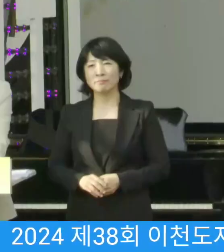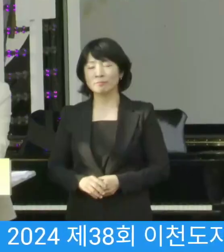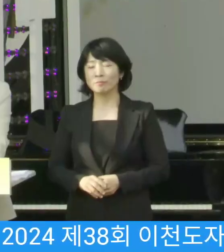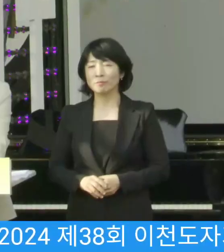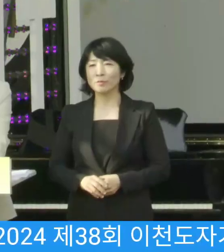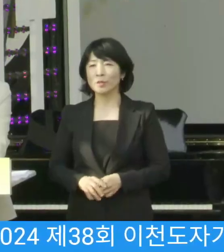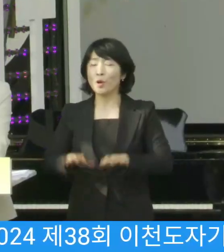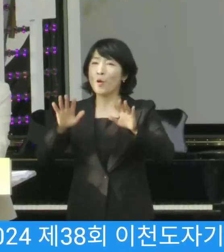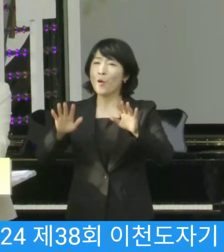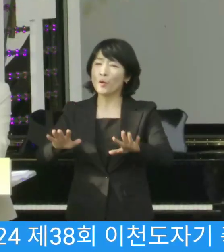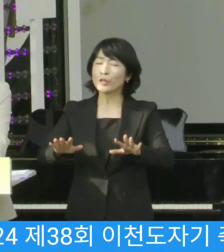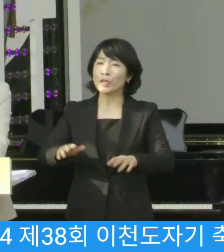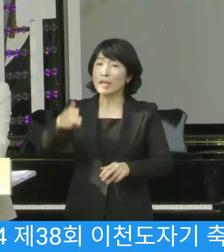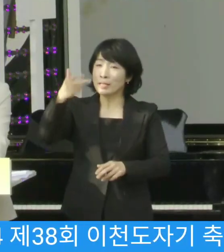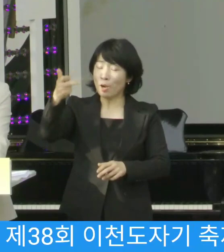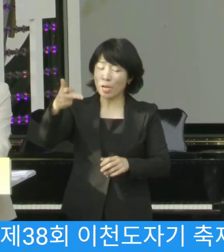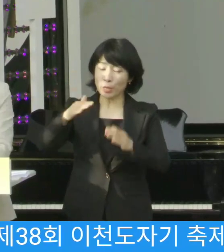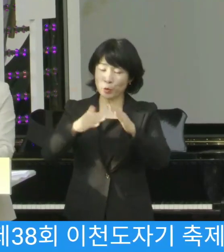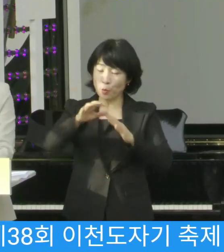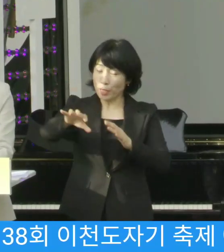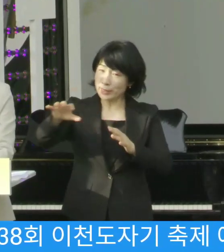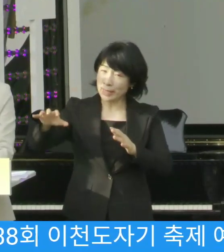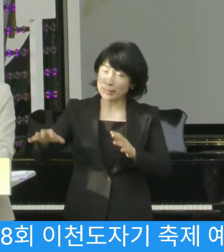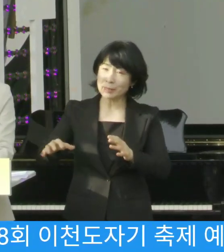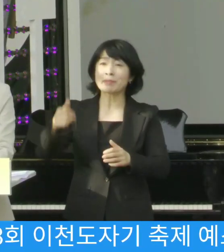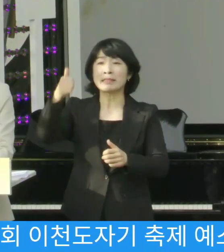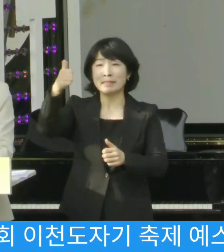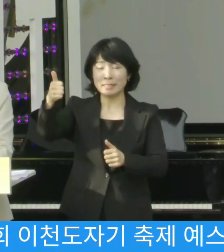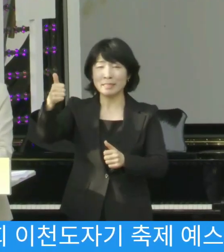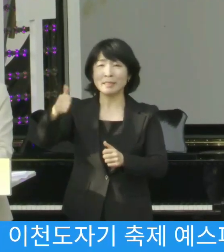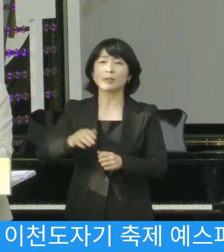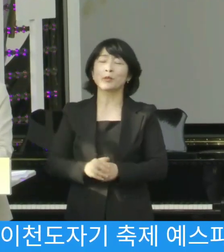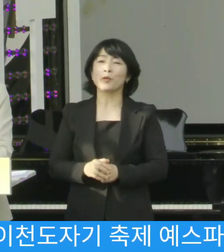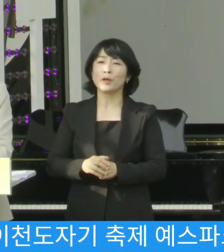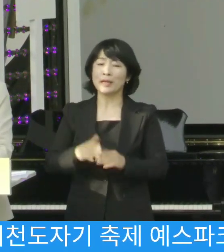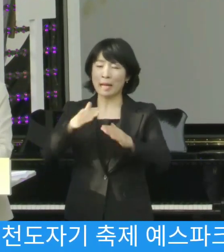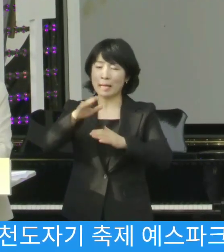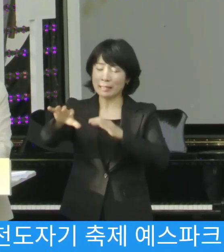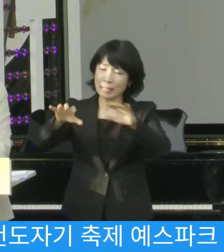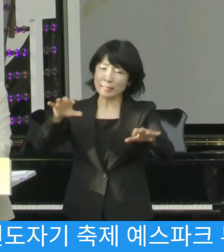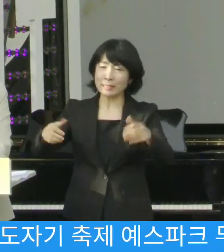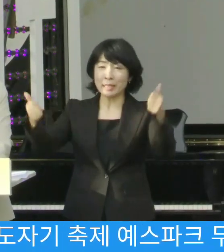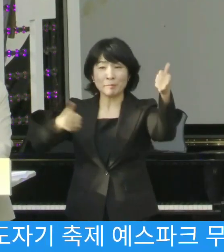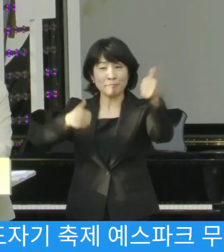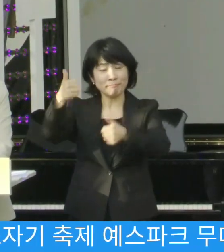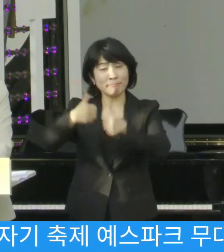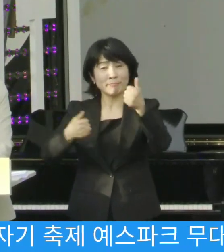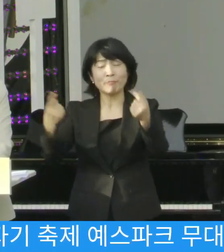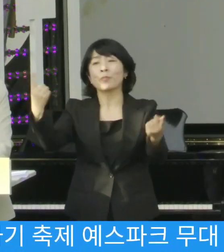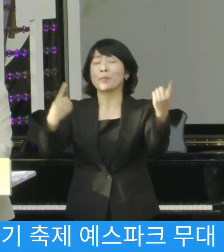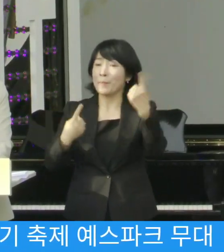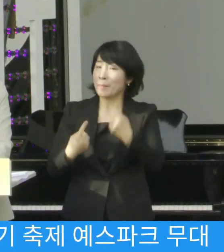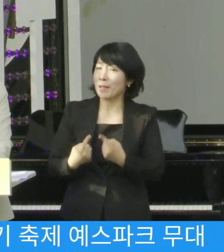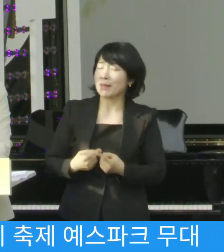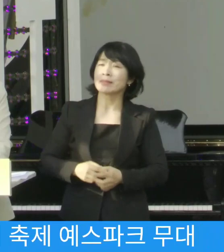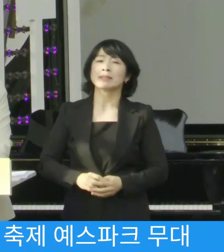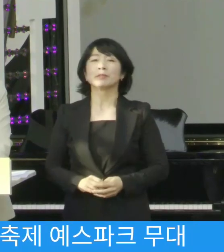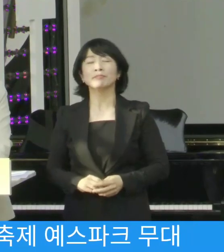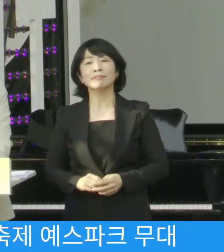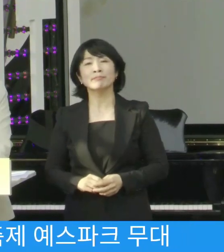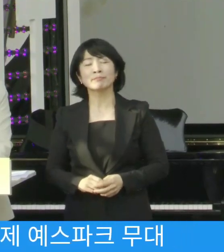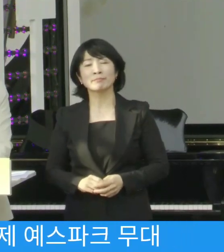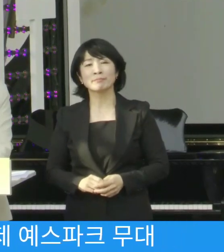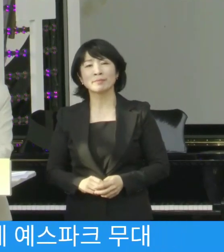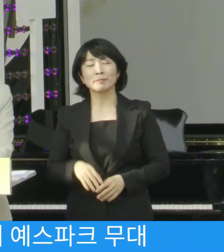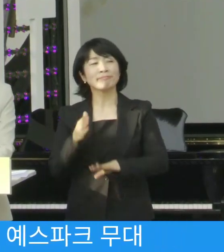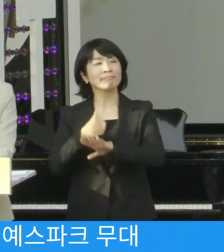네, 오늘 14개 읍면 동장님과 또 읍면동 기관사의 단체장님들도 정말 많은 관심을 가지고 참석해